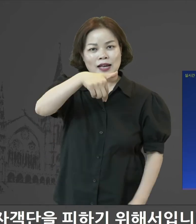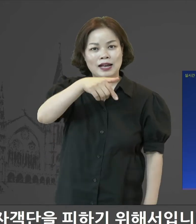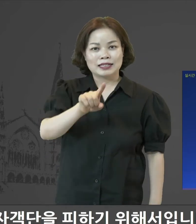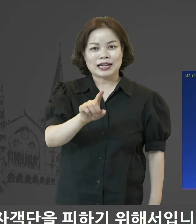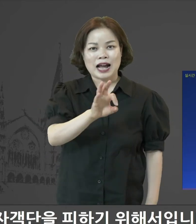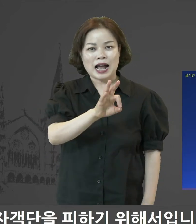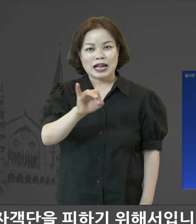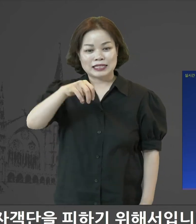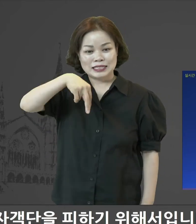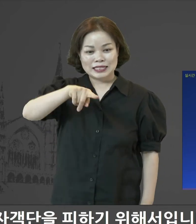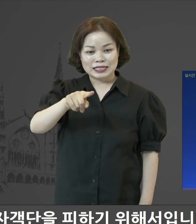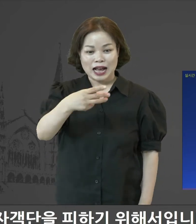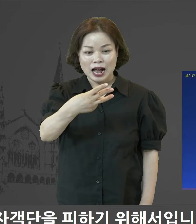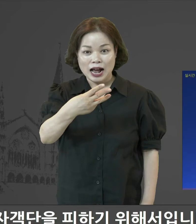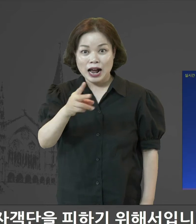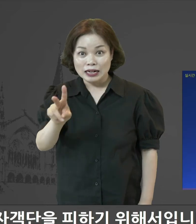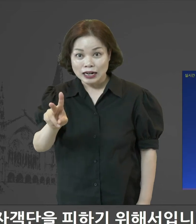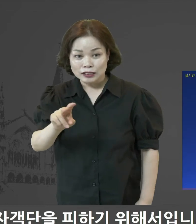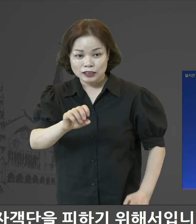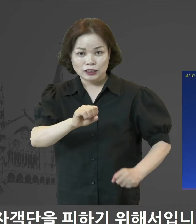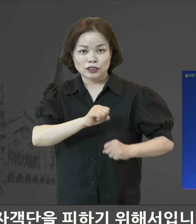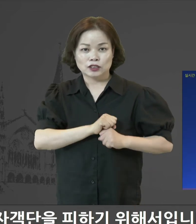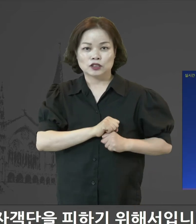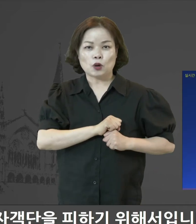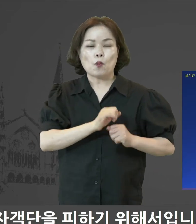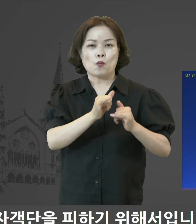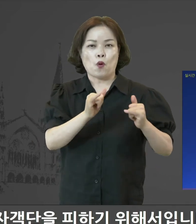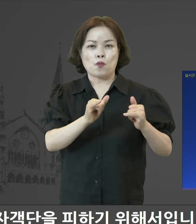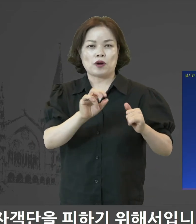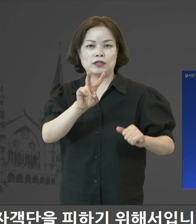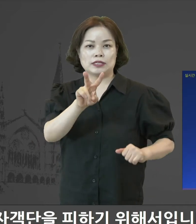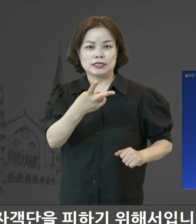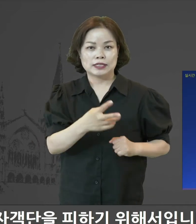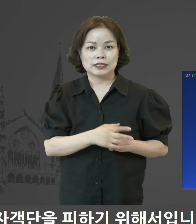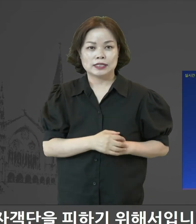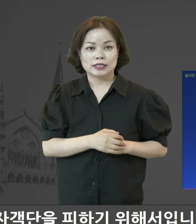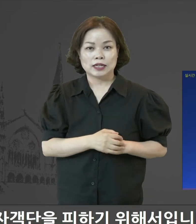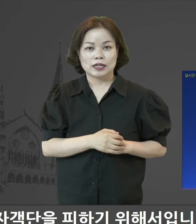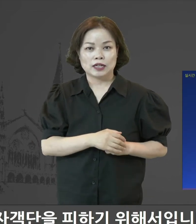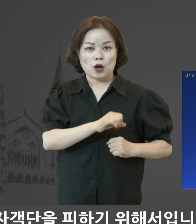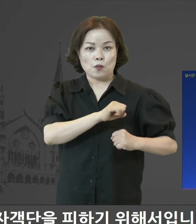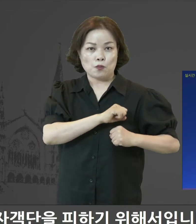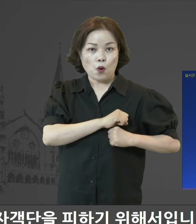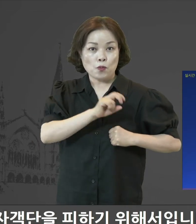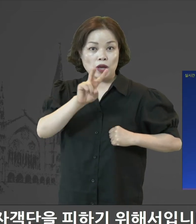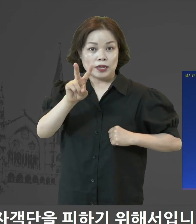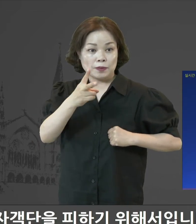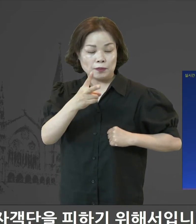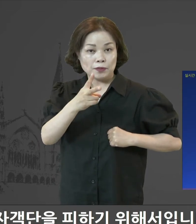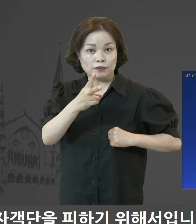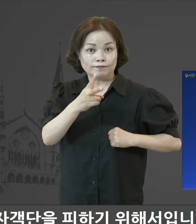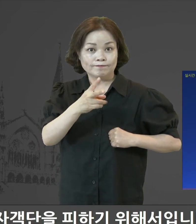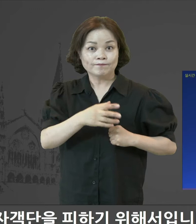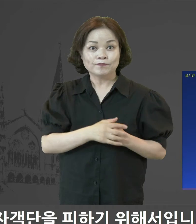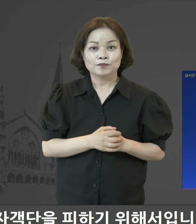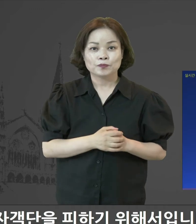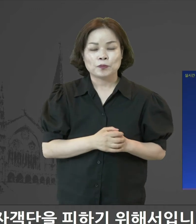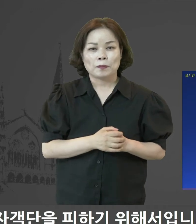가이사라까지 갈 보병 200명, 백부장 2명이니까 보병 200명 확보했습니다.